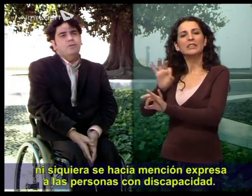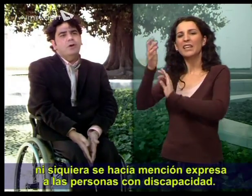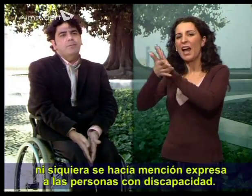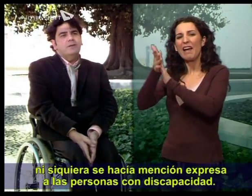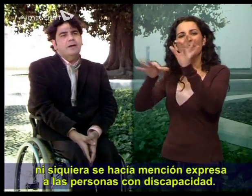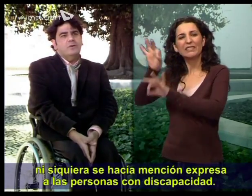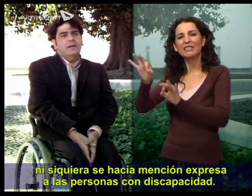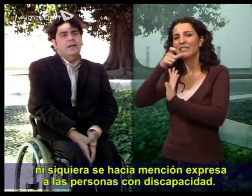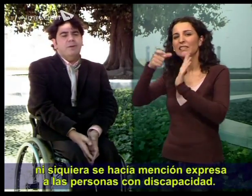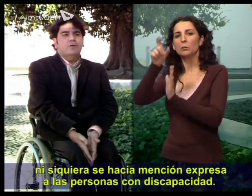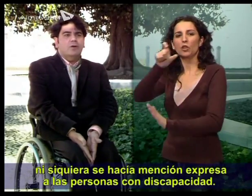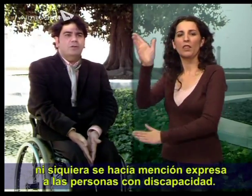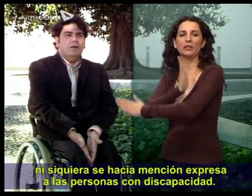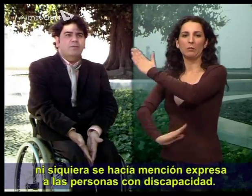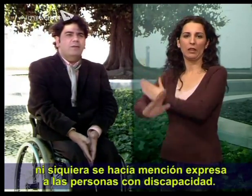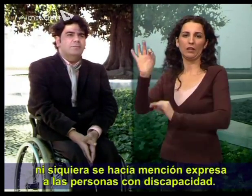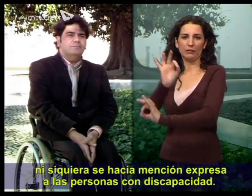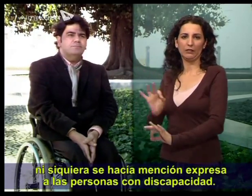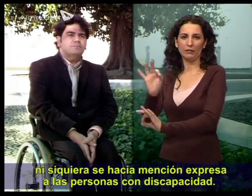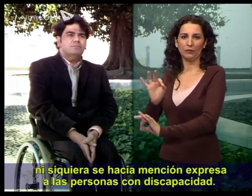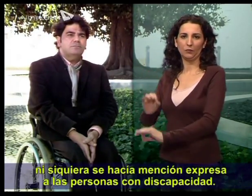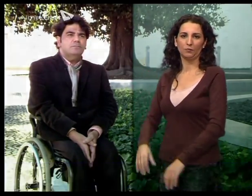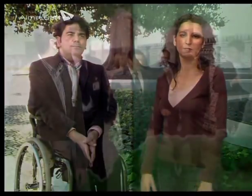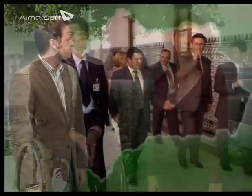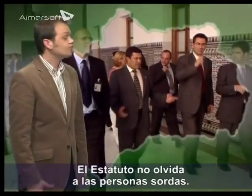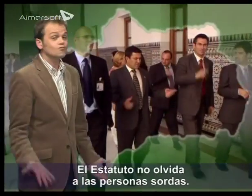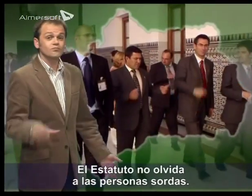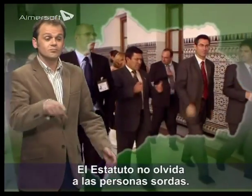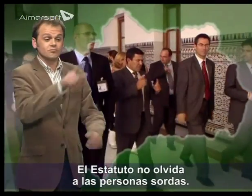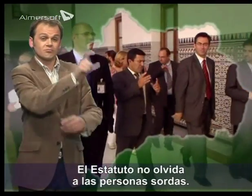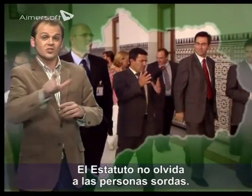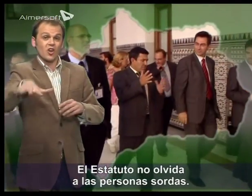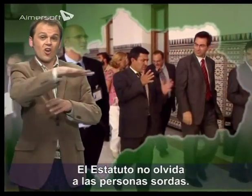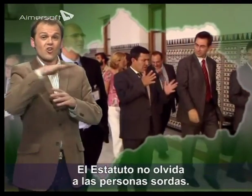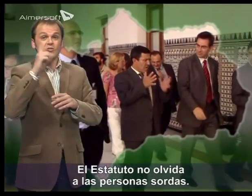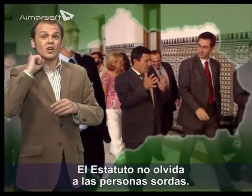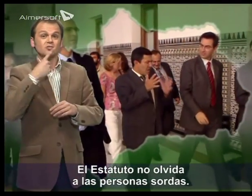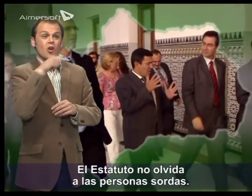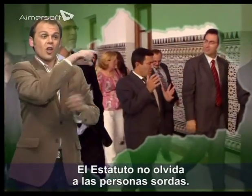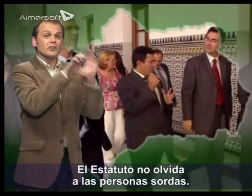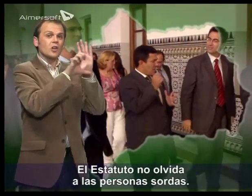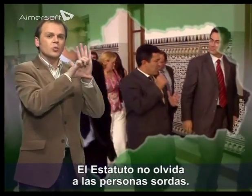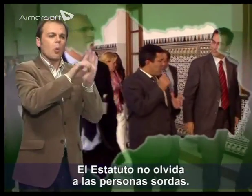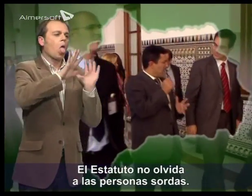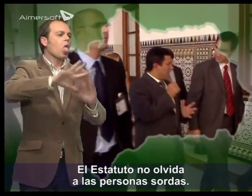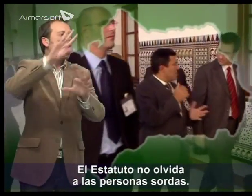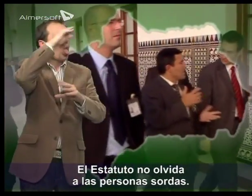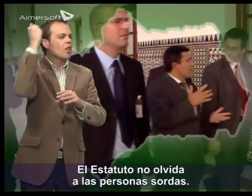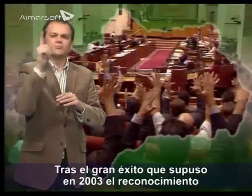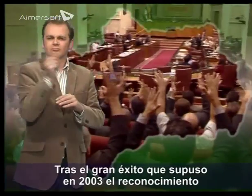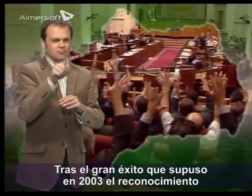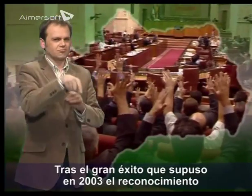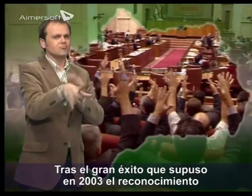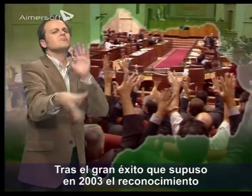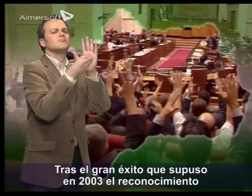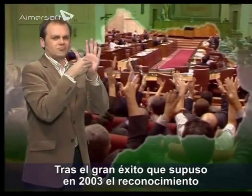ni siquiera se hacía mención expresa a lo que es las personas con discapacidad. El Estatuto no olvida a las personas sordas. Tras